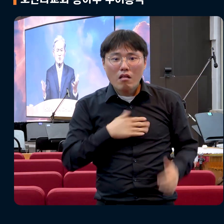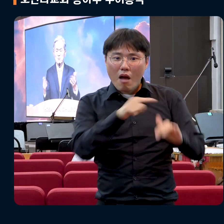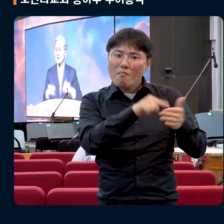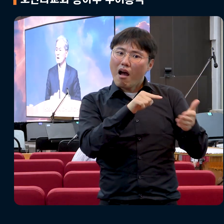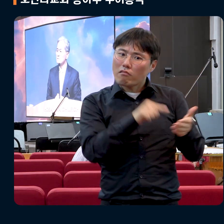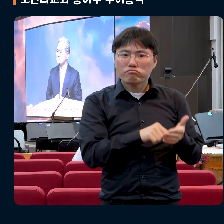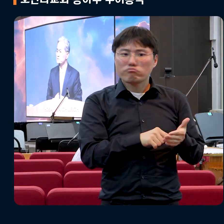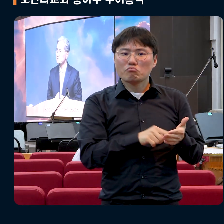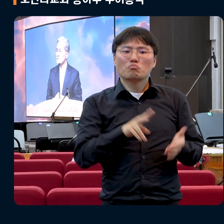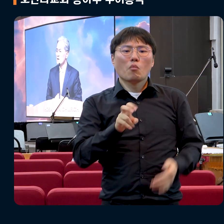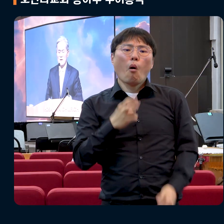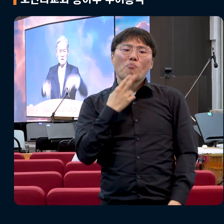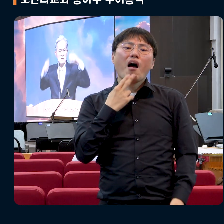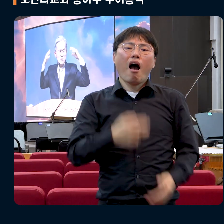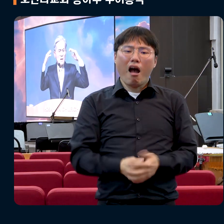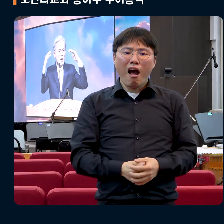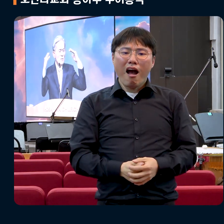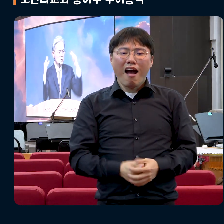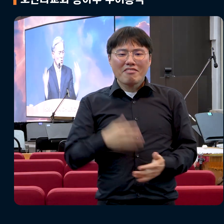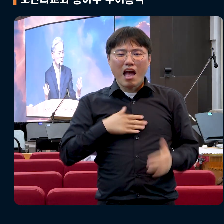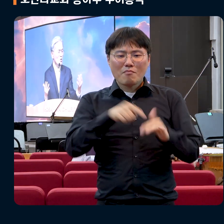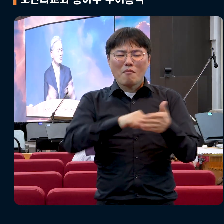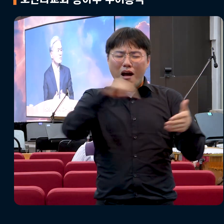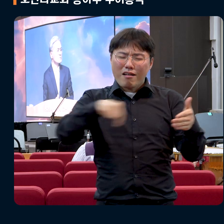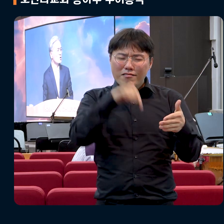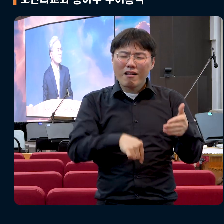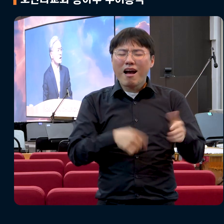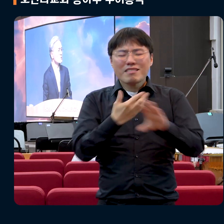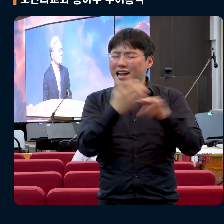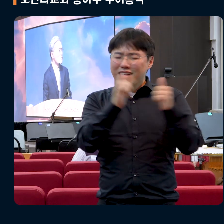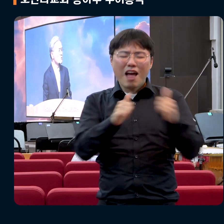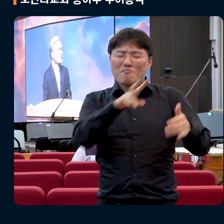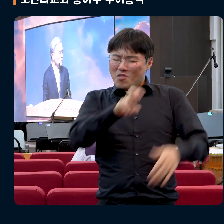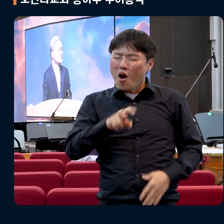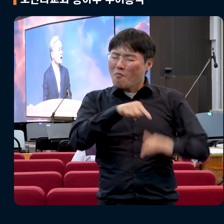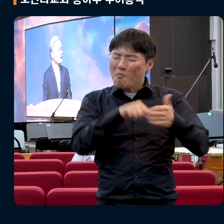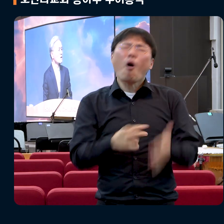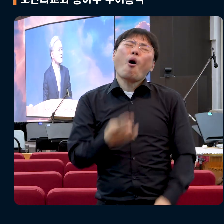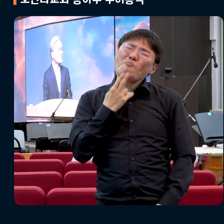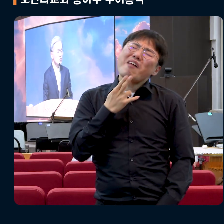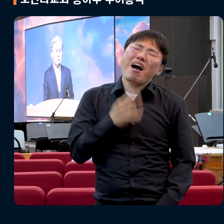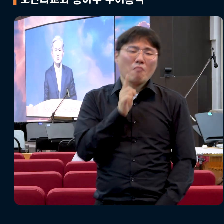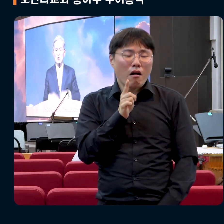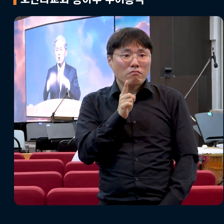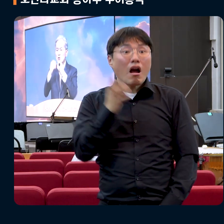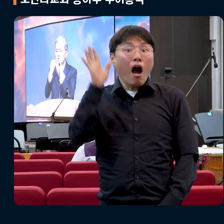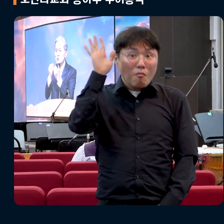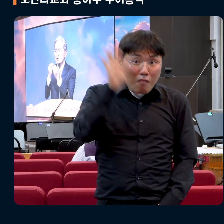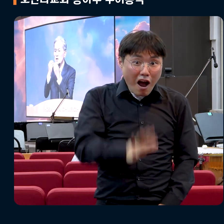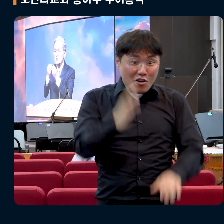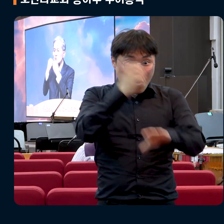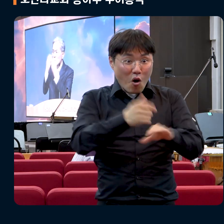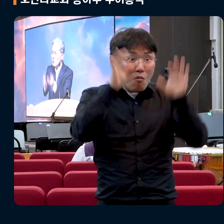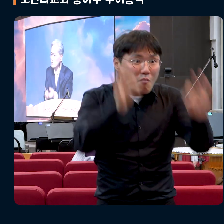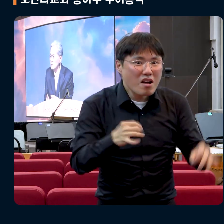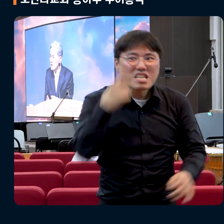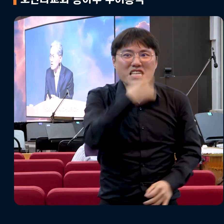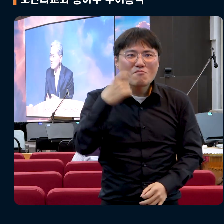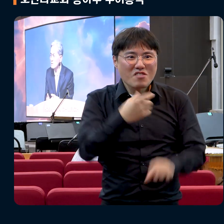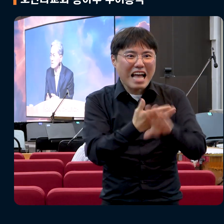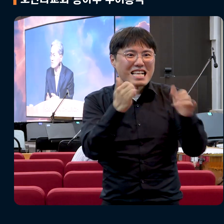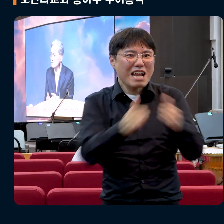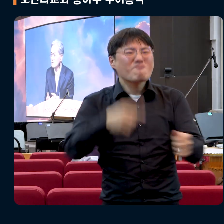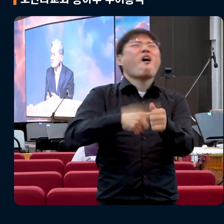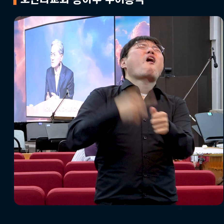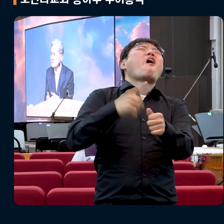마음에 미움이 없다. 나는 내 마음에 조금도 남을 미워하는 마음이 없고 그렇다. 그러면서 입으로는 다른 사람을 욕하고